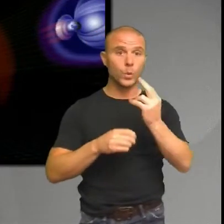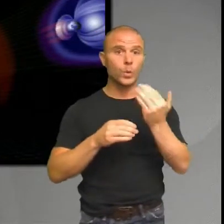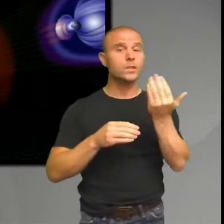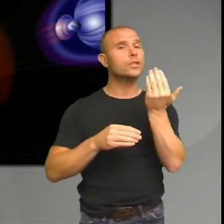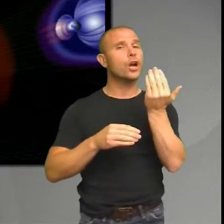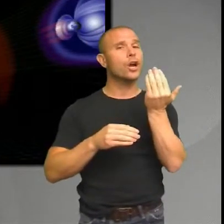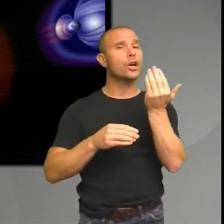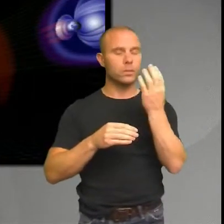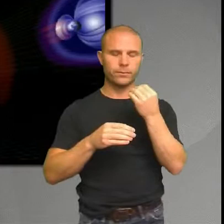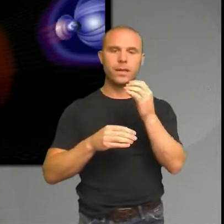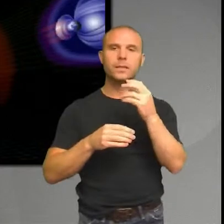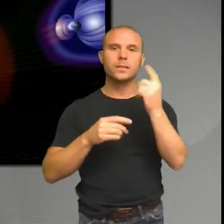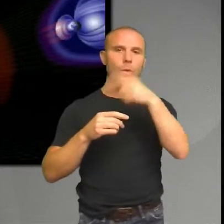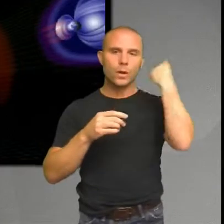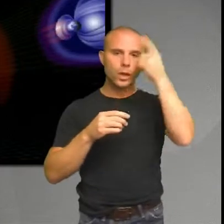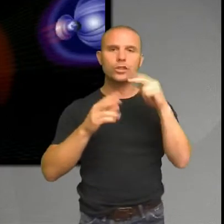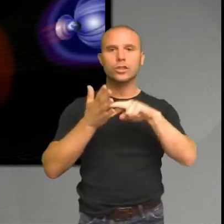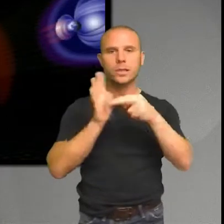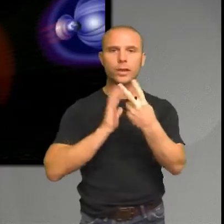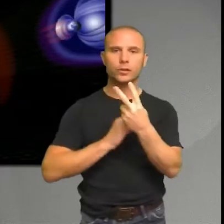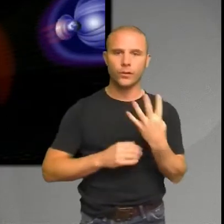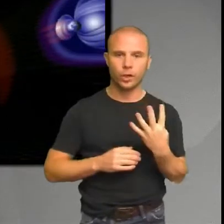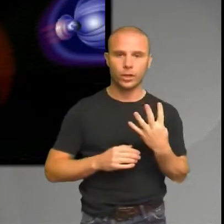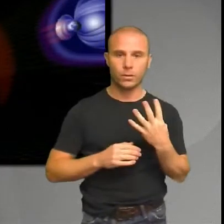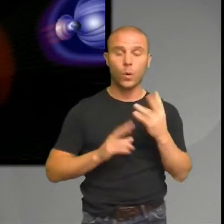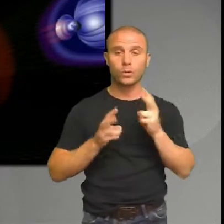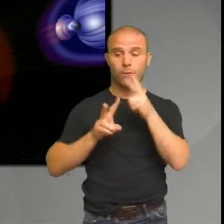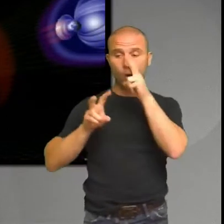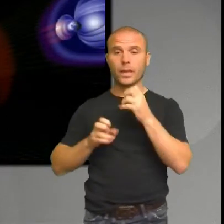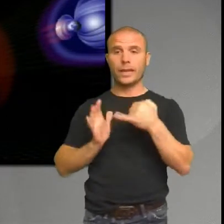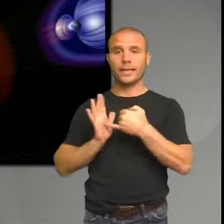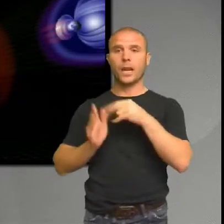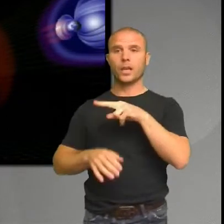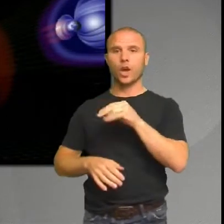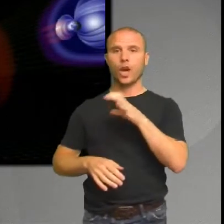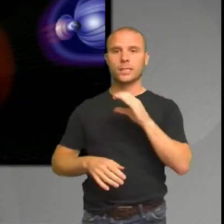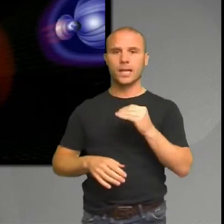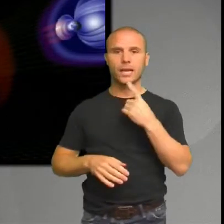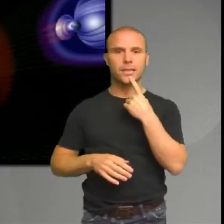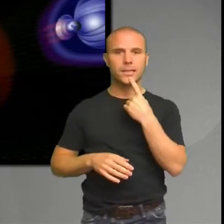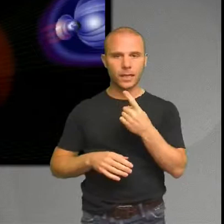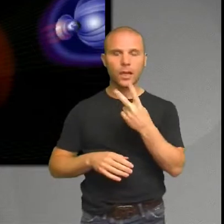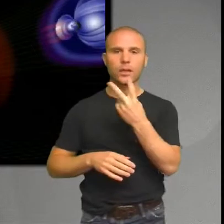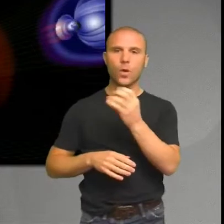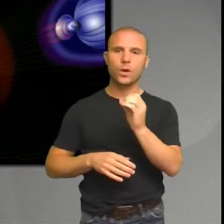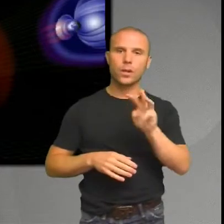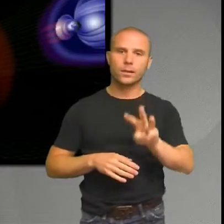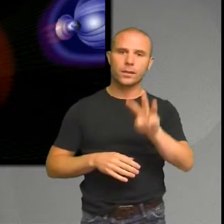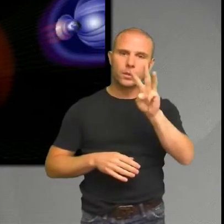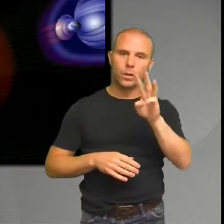24. Enligt vissa forskare, bland annat inom NASA, beräknar vi att år 2013 kommer få mycket